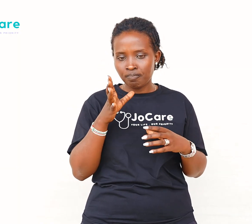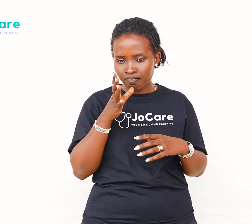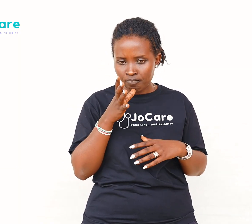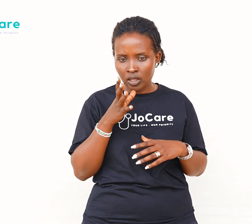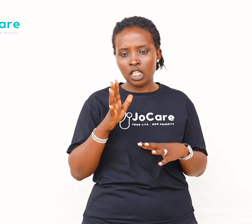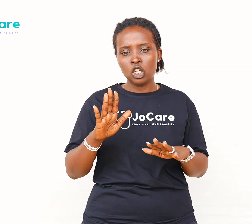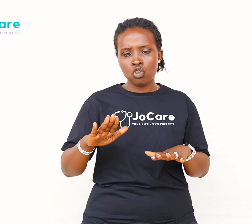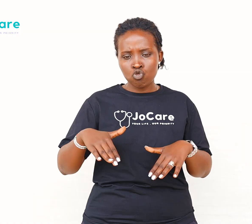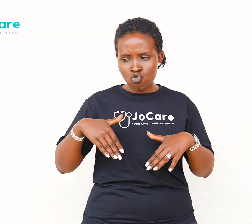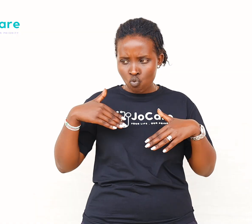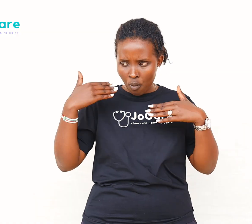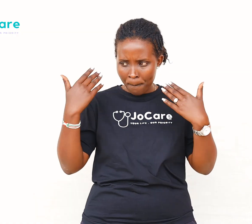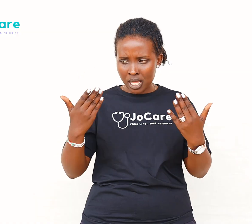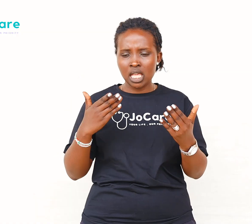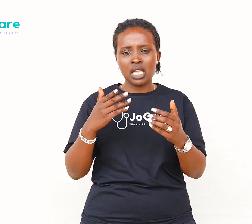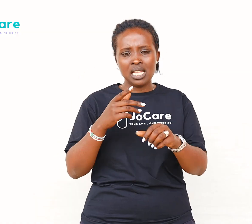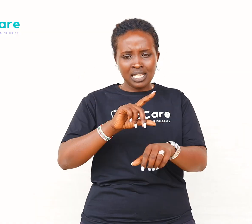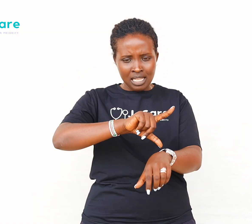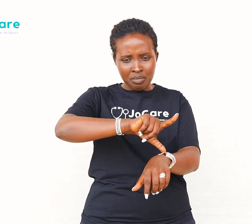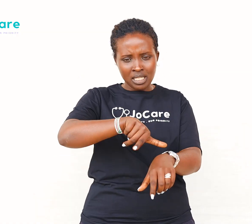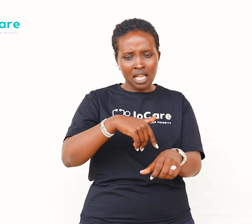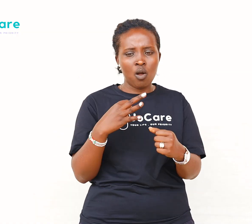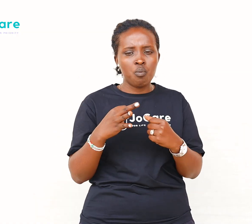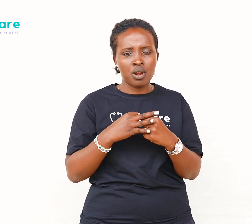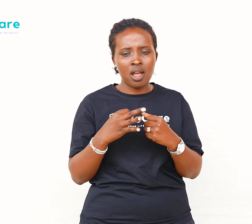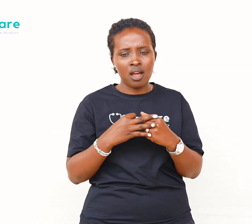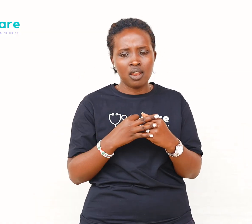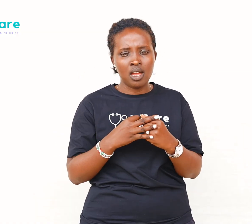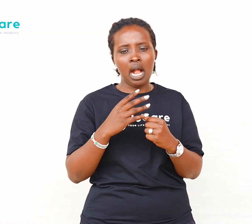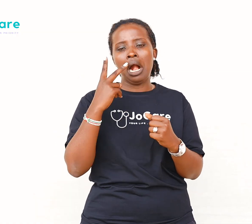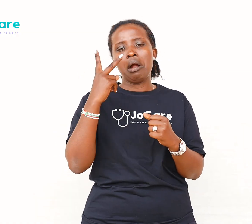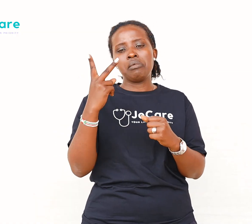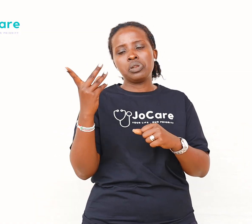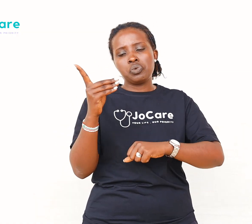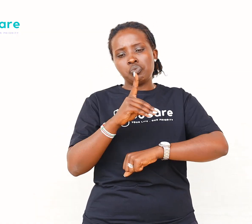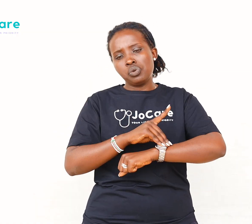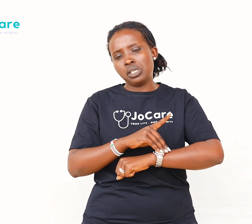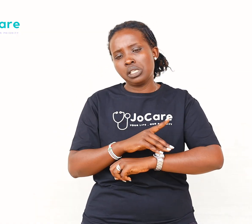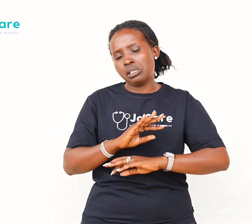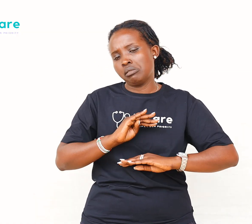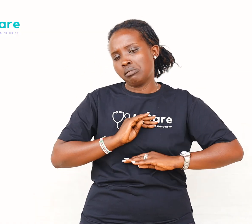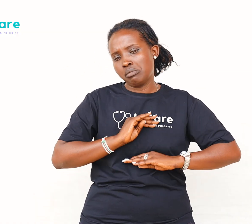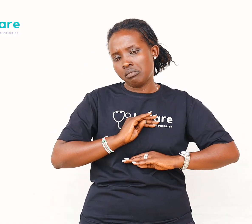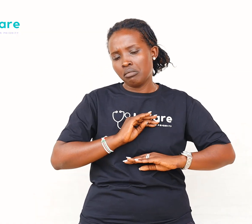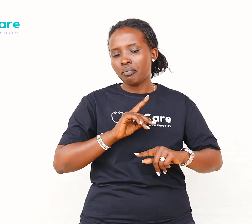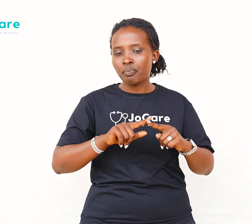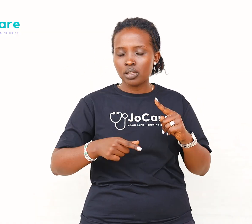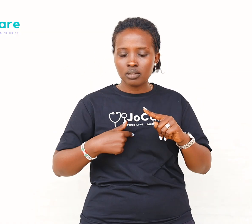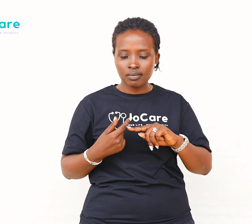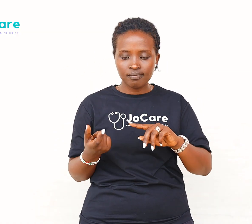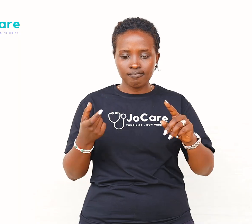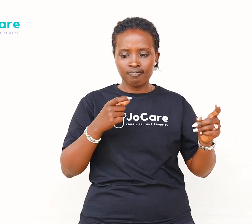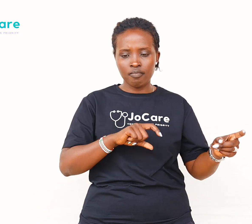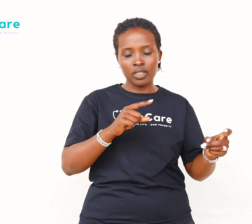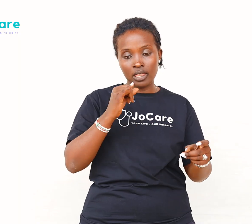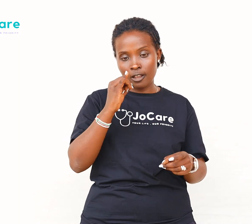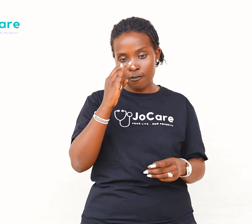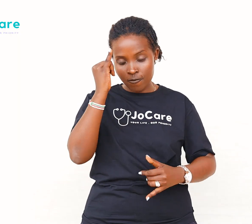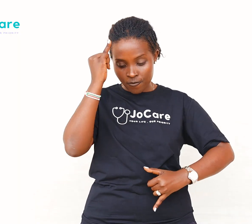guhindura nyuma y'amasaha wenda 8, cyangwa se impindure 2 ku munsi. Yego. Kandi ngaruka ko niba umaze guhindura,